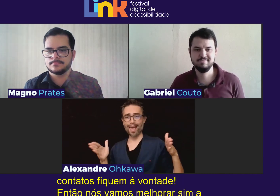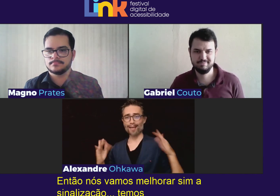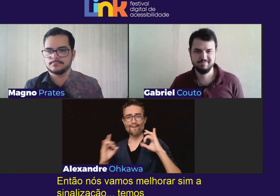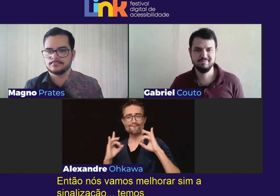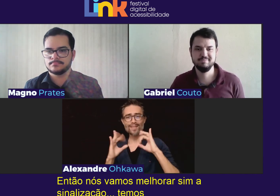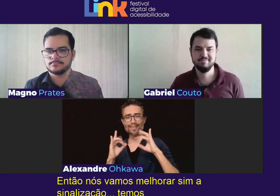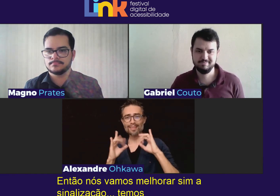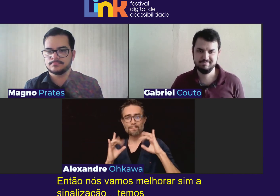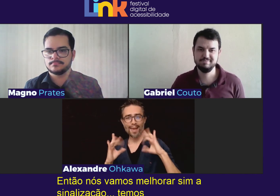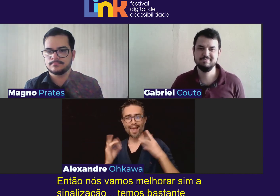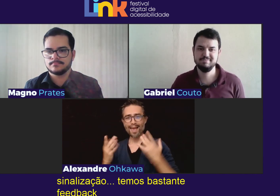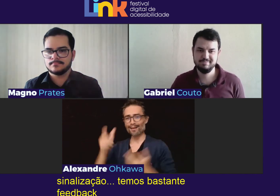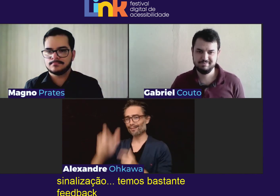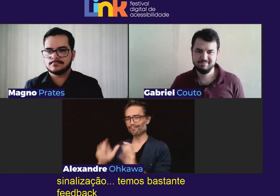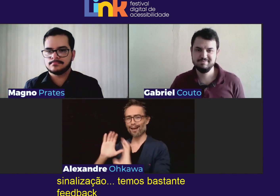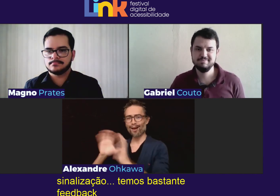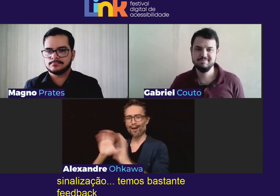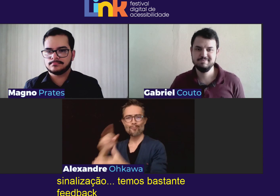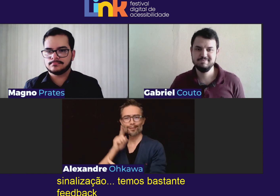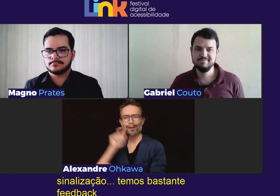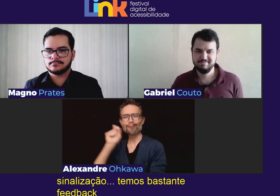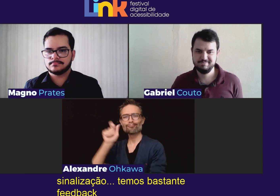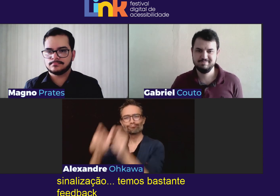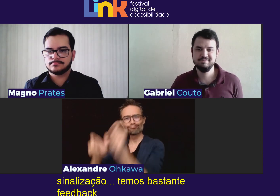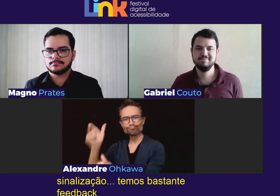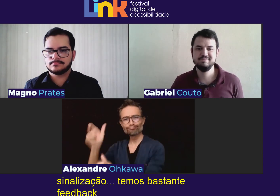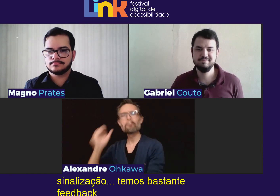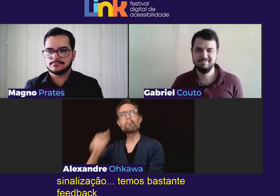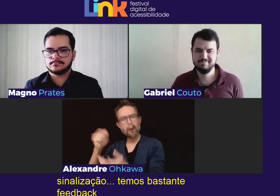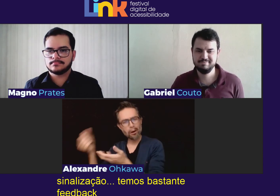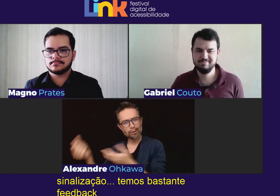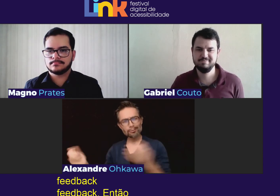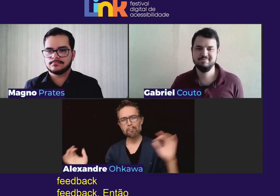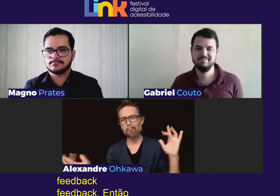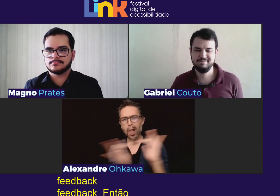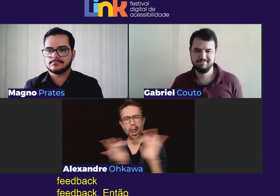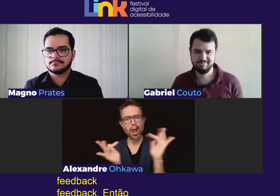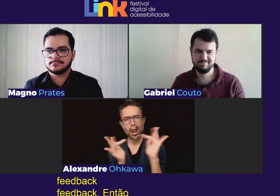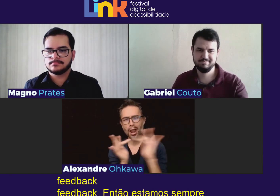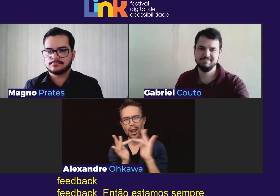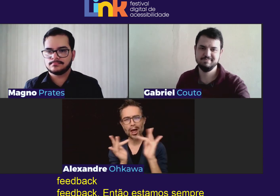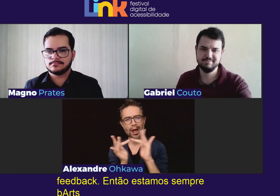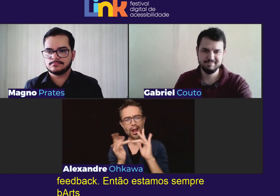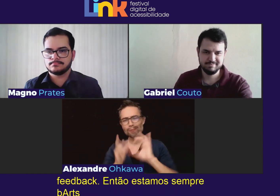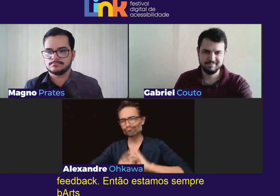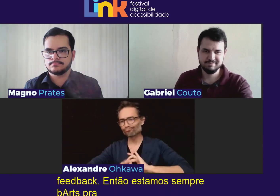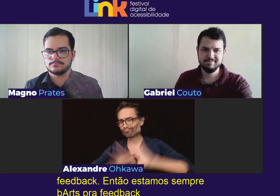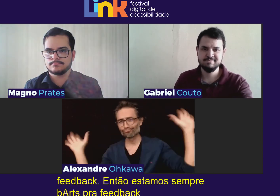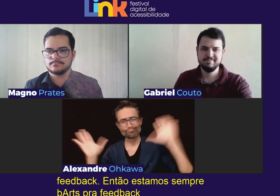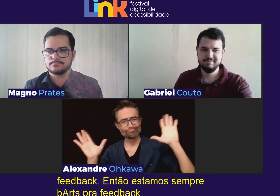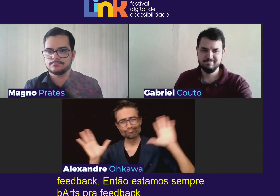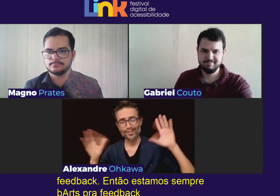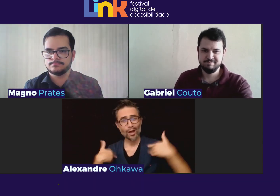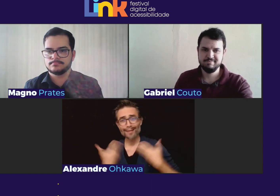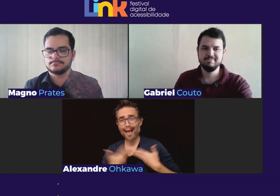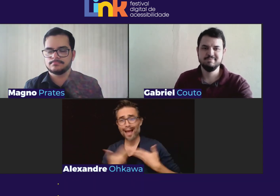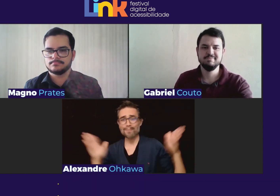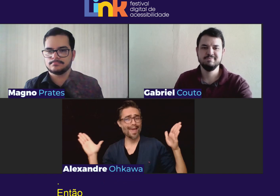feedback. Então, estamos sempre abertos para feedback de várias pessoas, de vários surdos. Vocês podem entrar em contato conosco